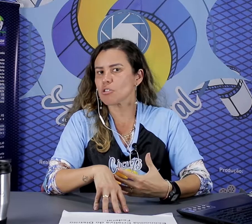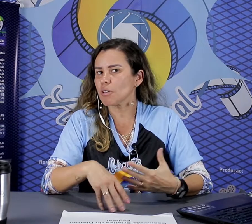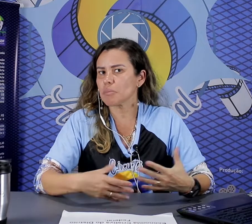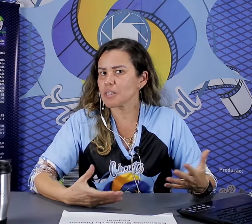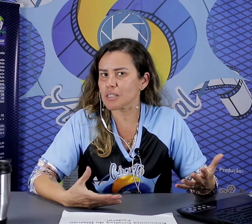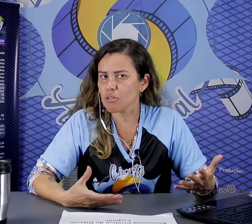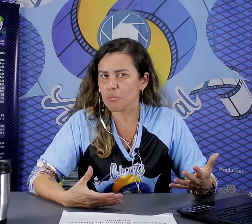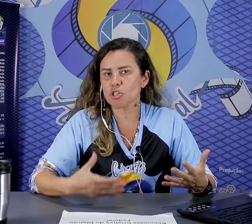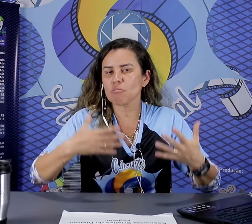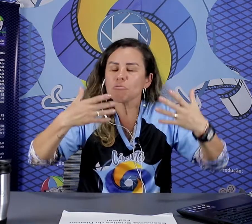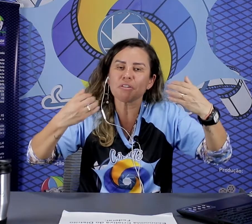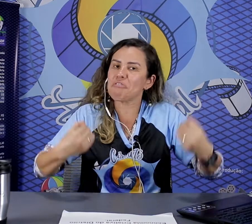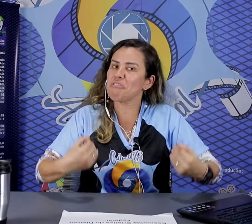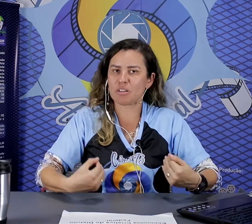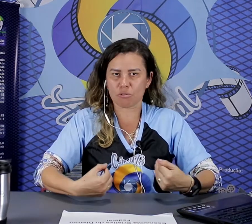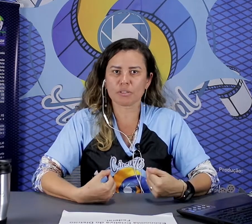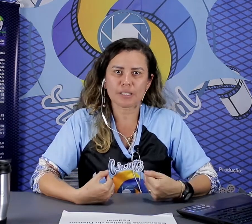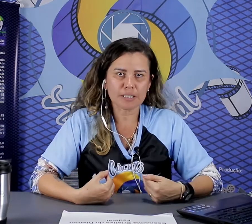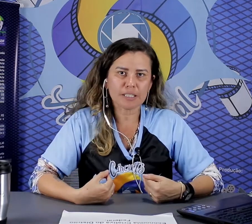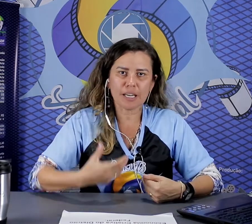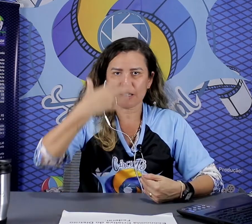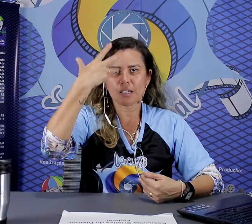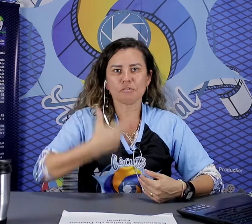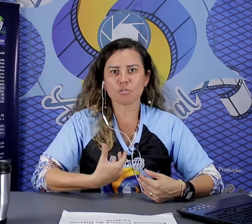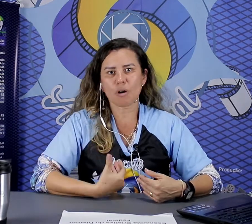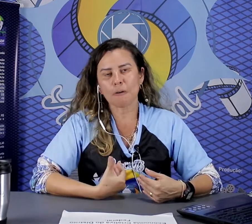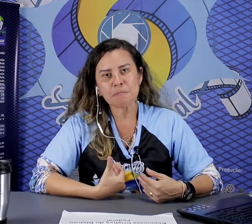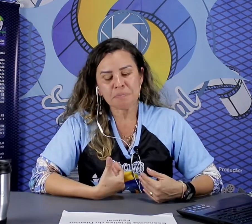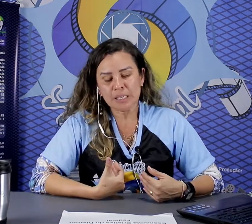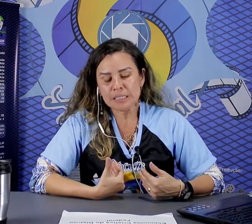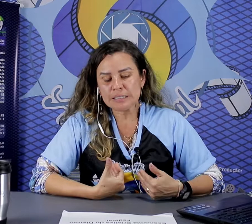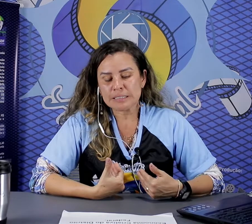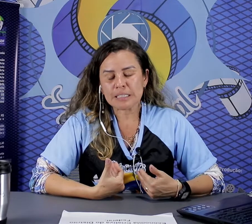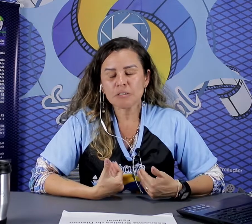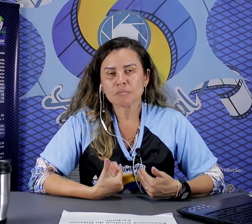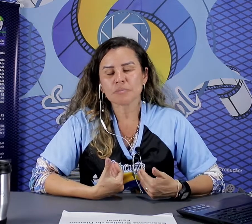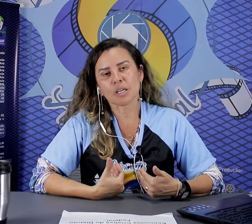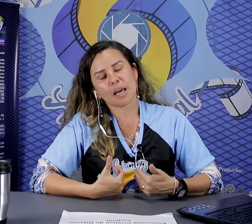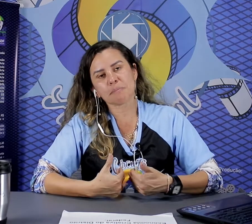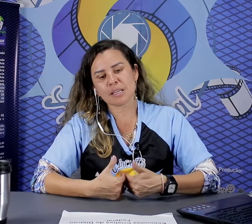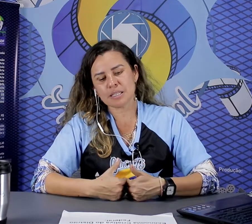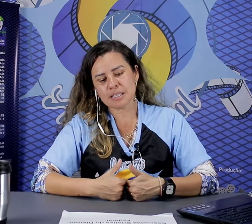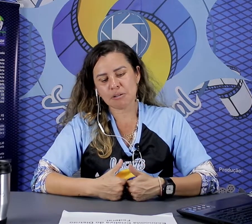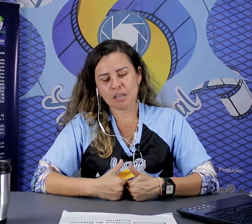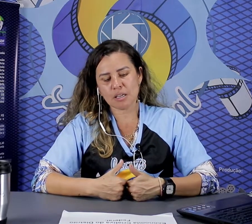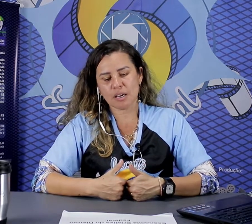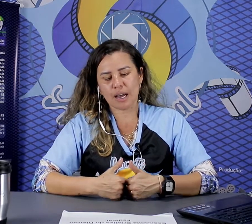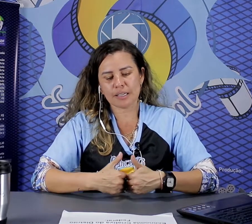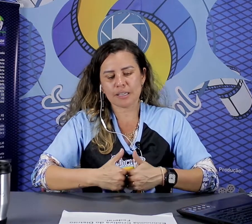uma síndrome, a gente não tem um defeito, né, visual. Então, é necessário que a